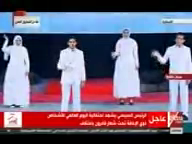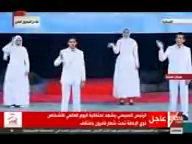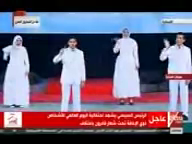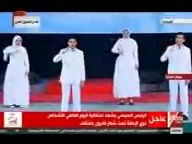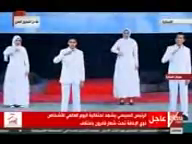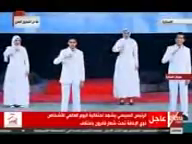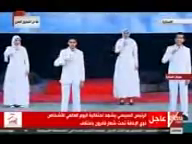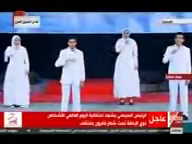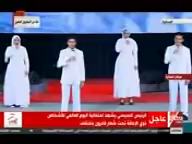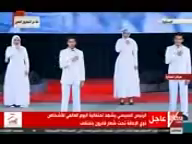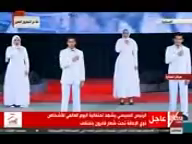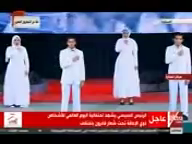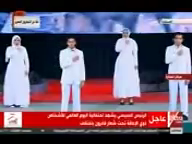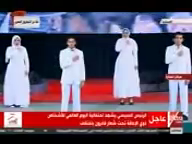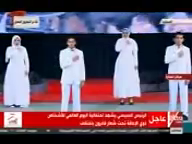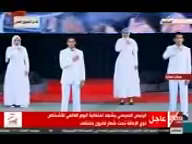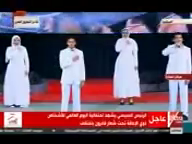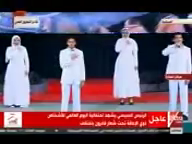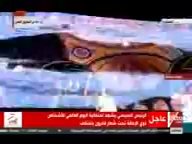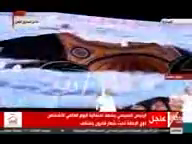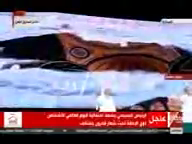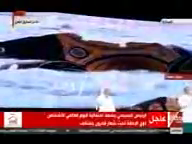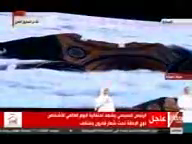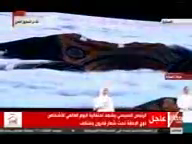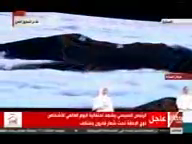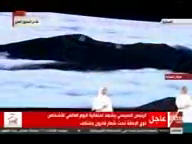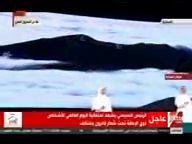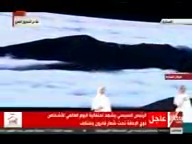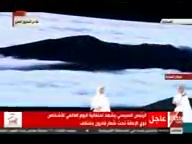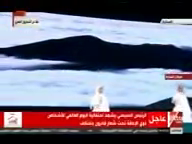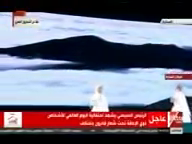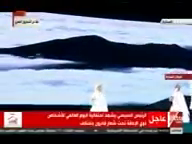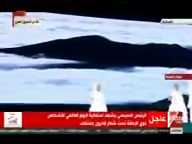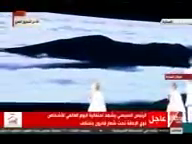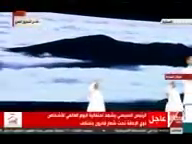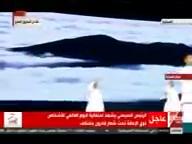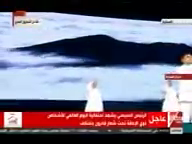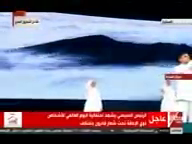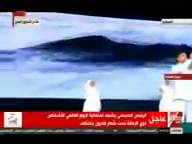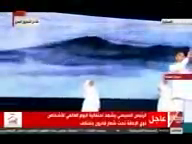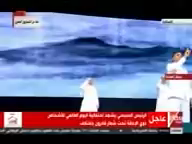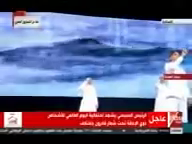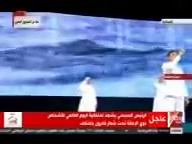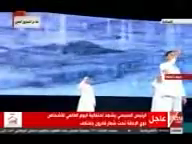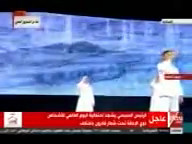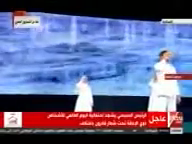السلام عليك يا حبيبي يا نبي الله.